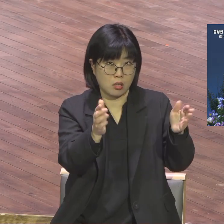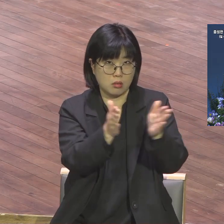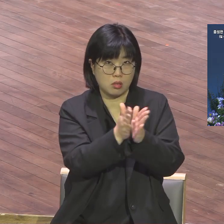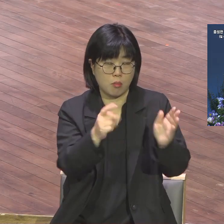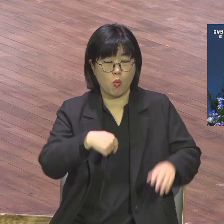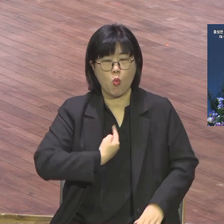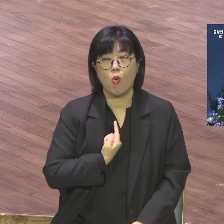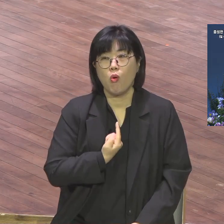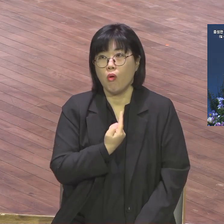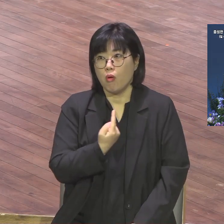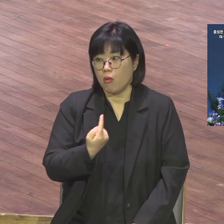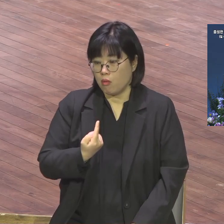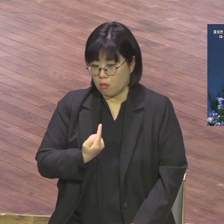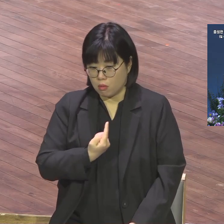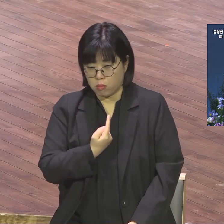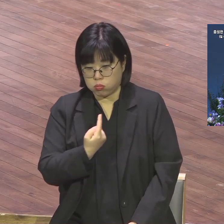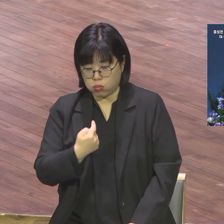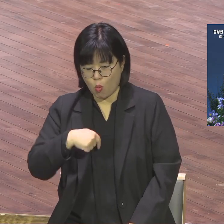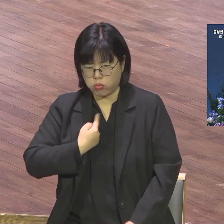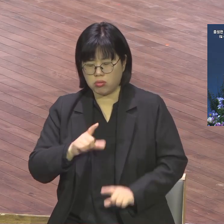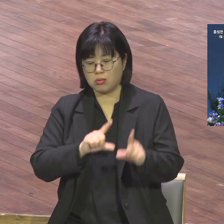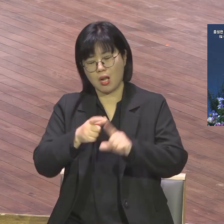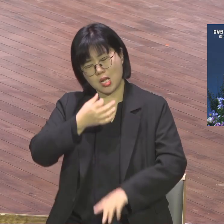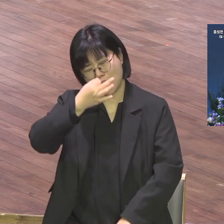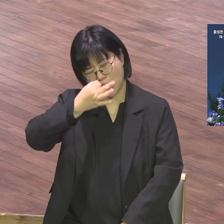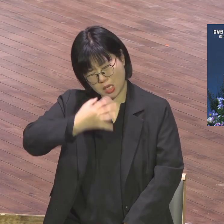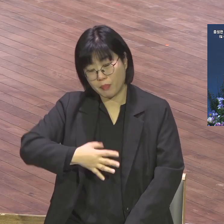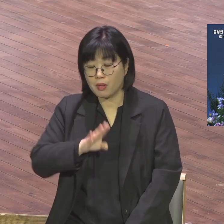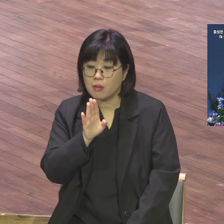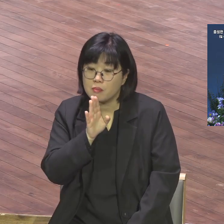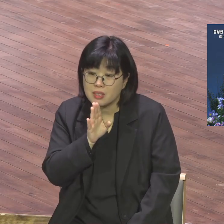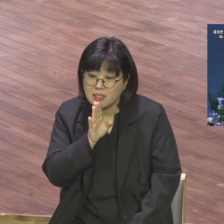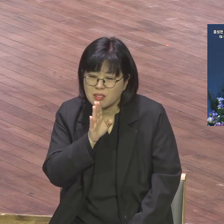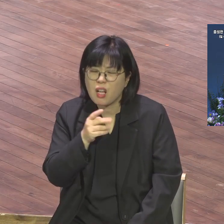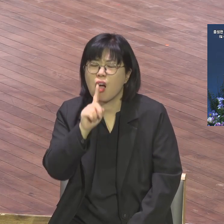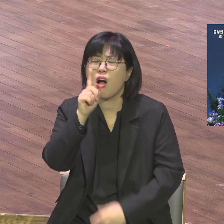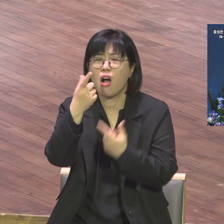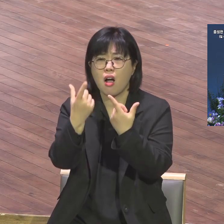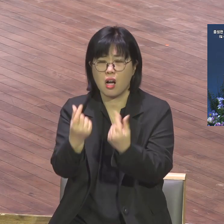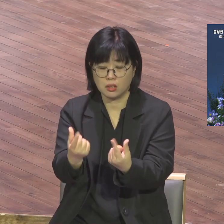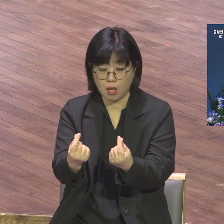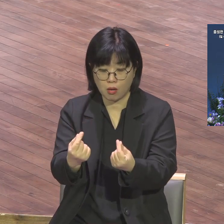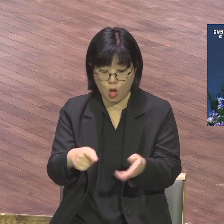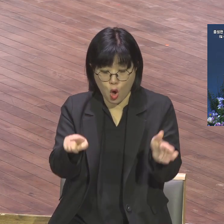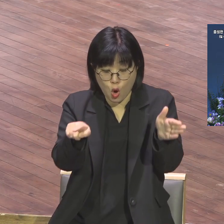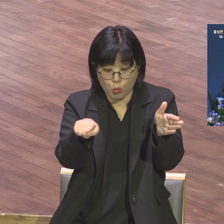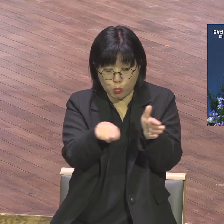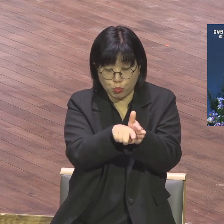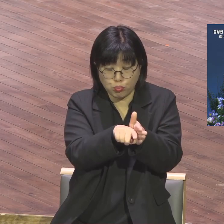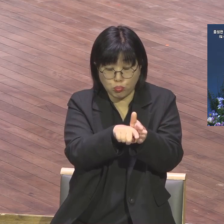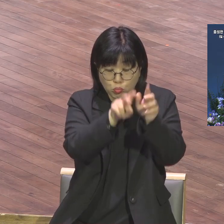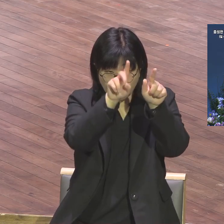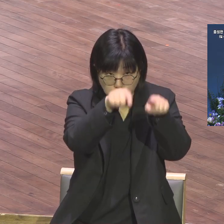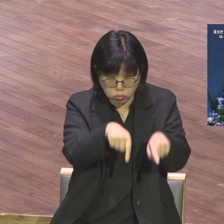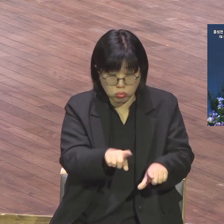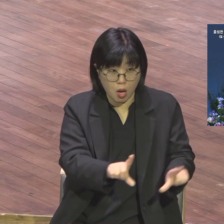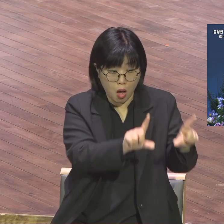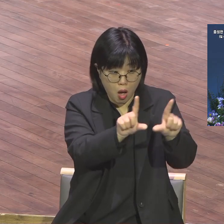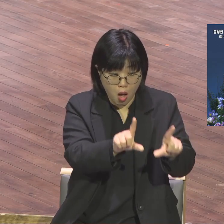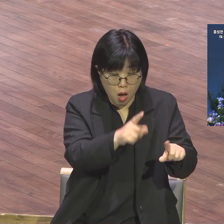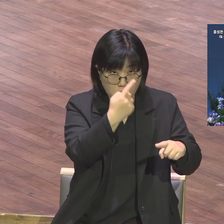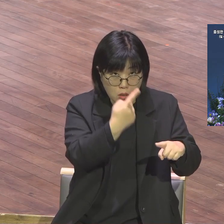와서 앉아 있다 이 보통 힘든 게 아니거든. 그러니까 이 뿌리 내리는 정착하도록